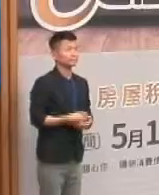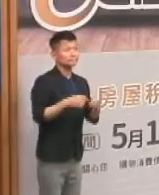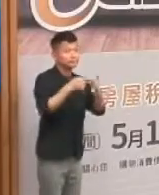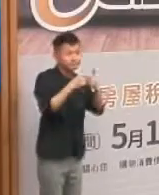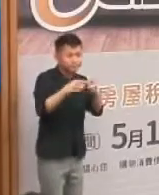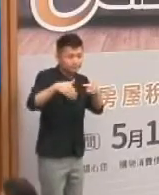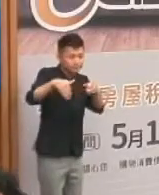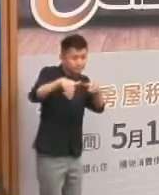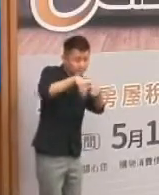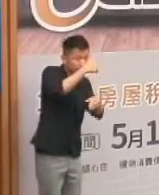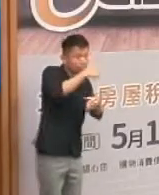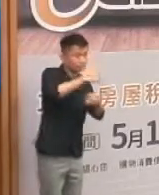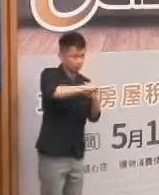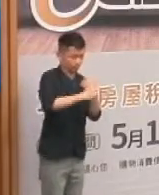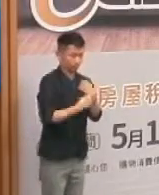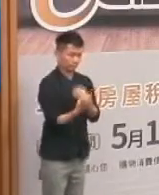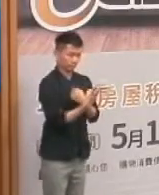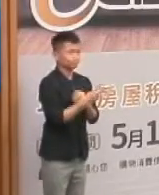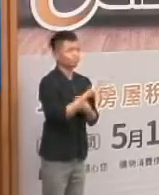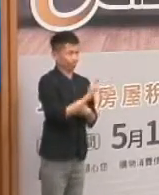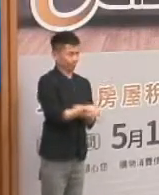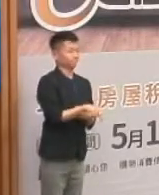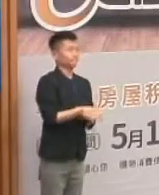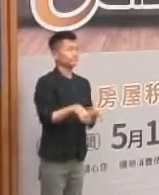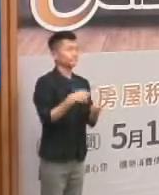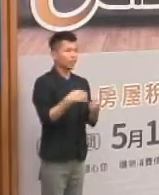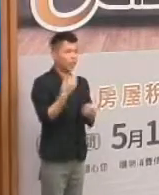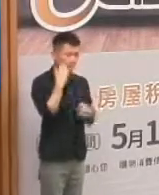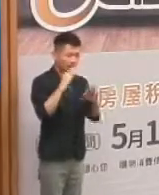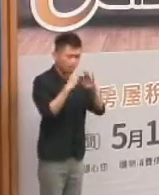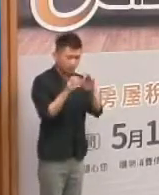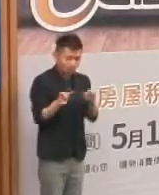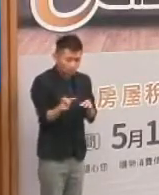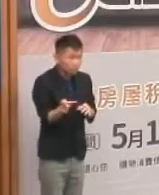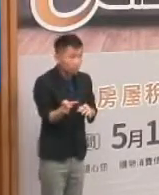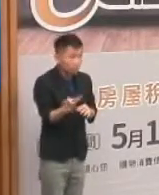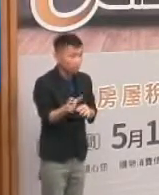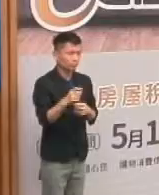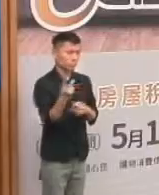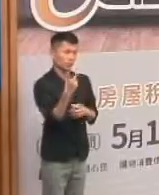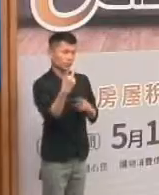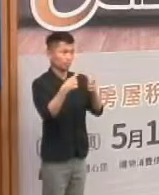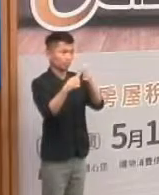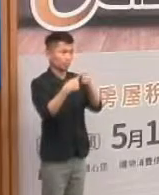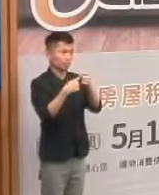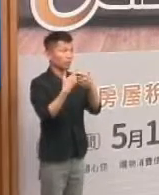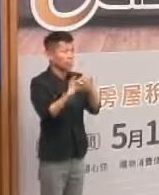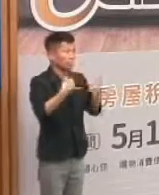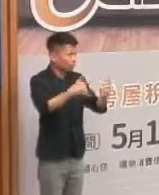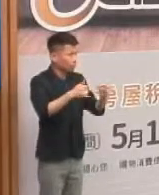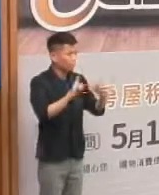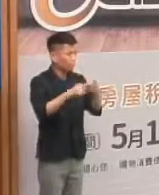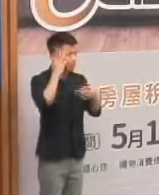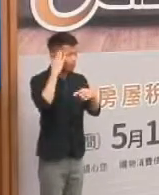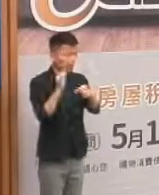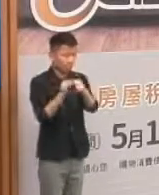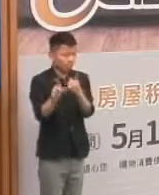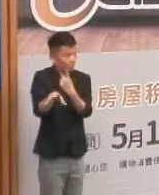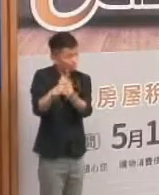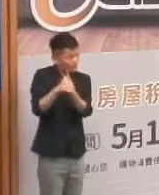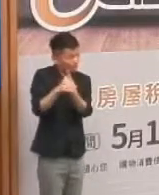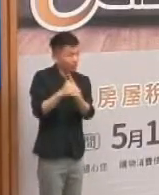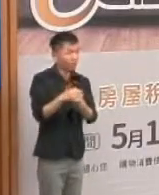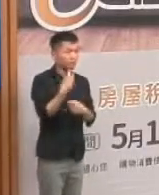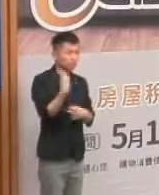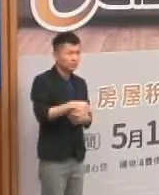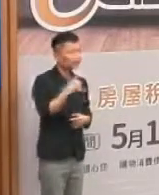实是三个途径都可以啊，金片卡只有两种途径啊，只有网际网络跟 QR code。其他的包含电话语